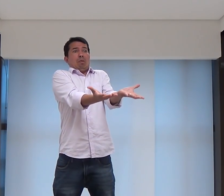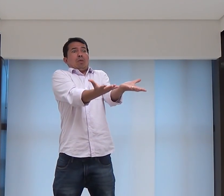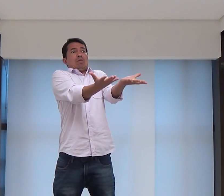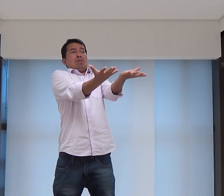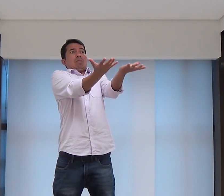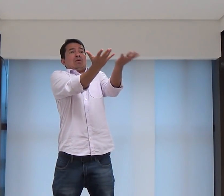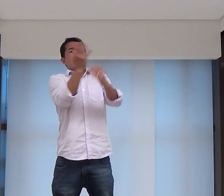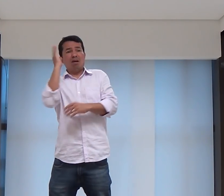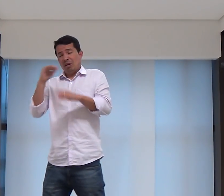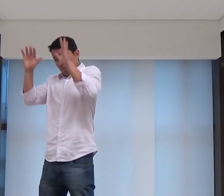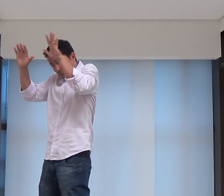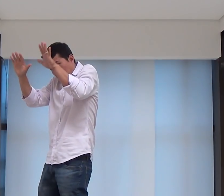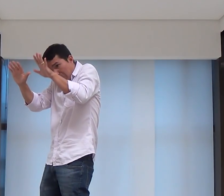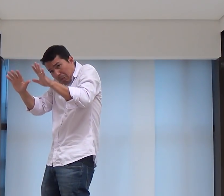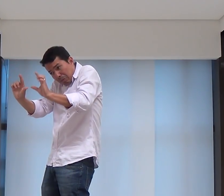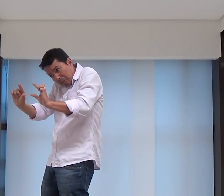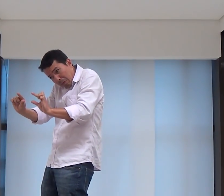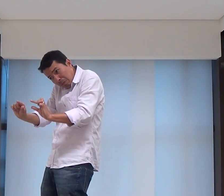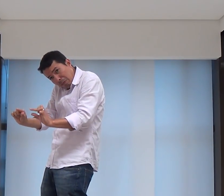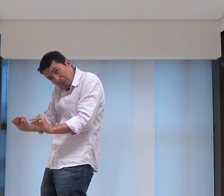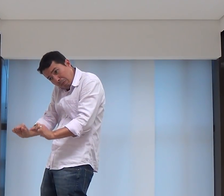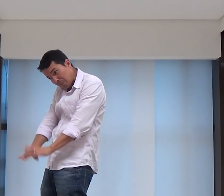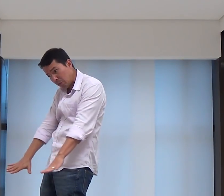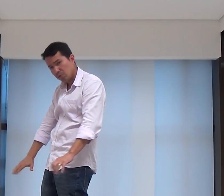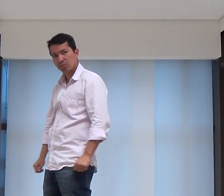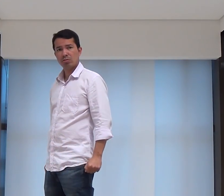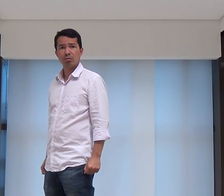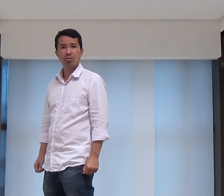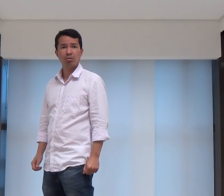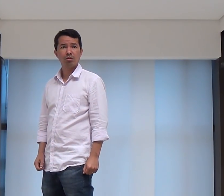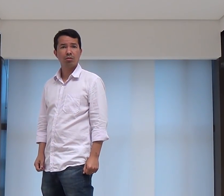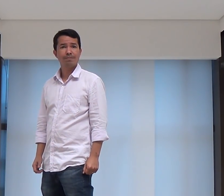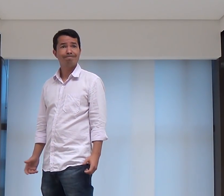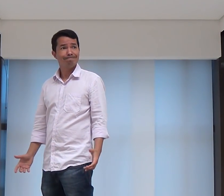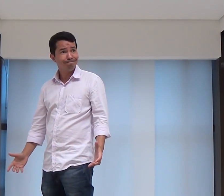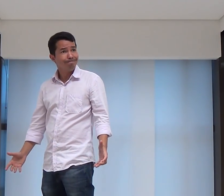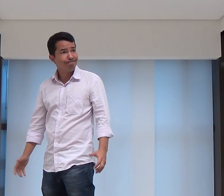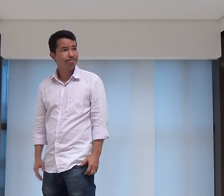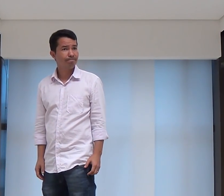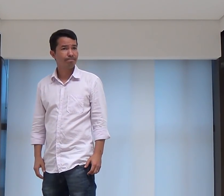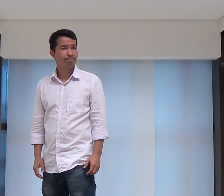Nós precisamos praticar mais coisas boas para que as más se findem.